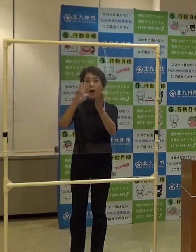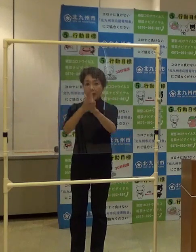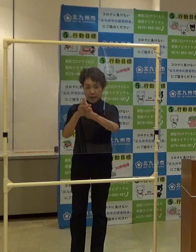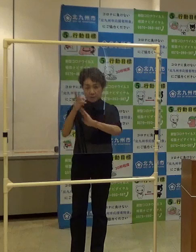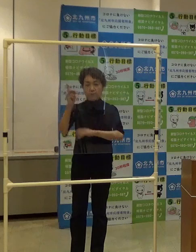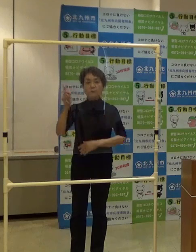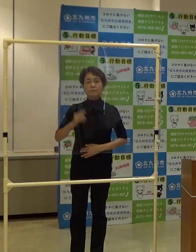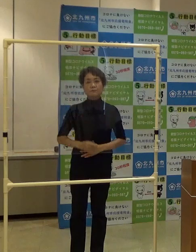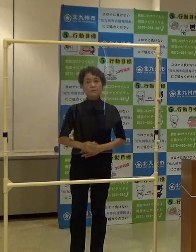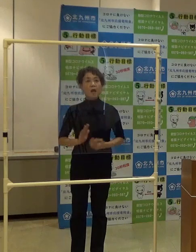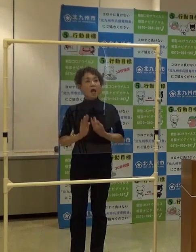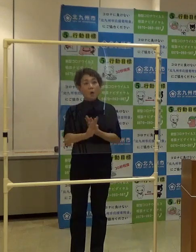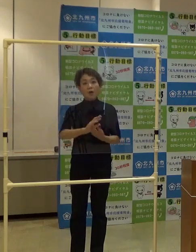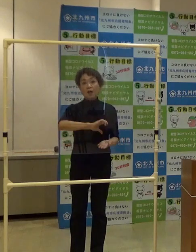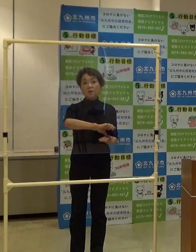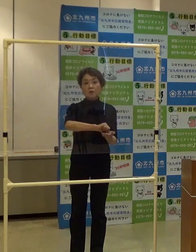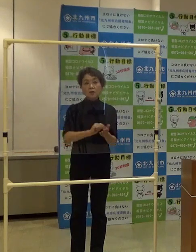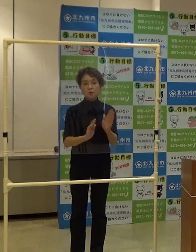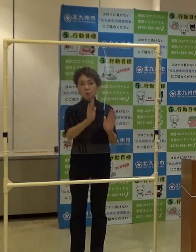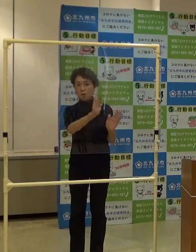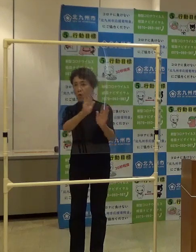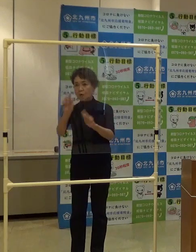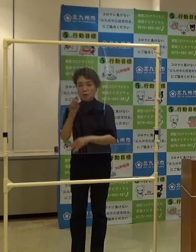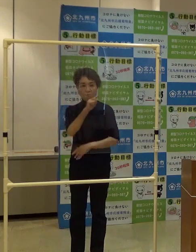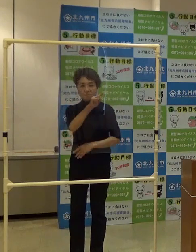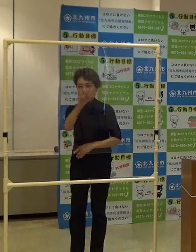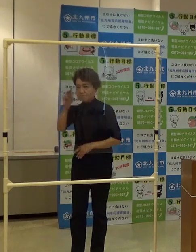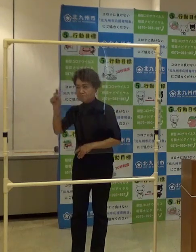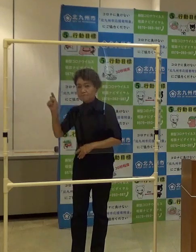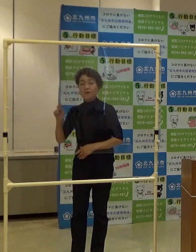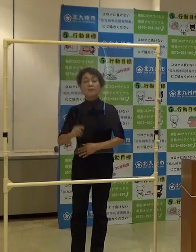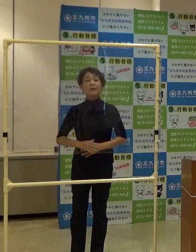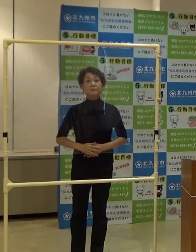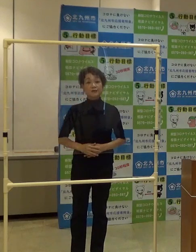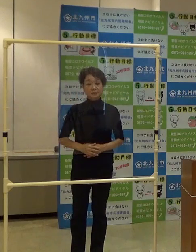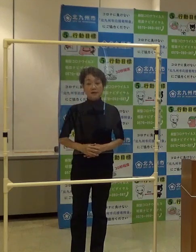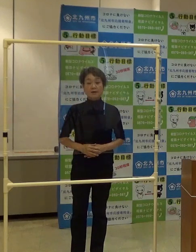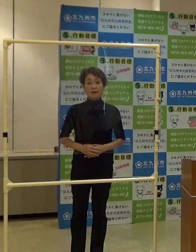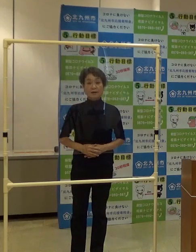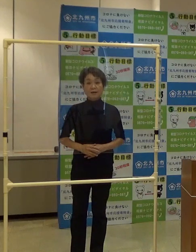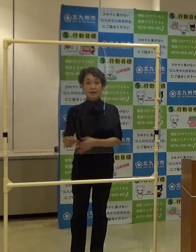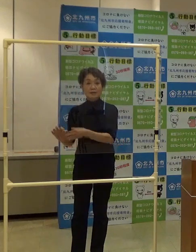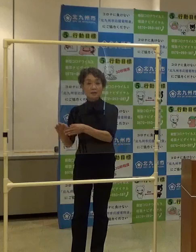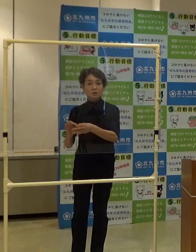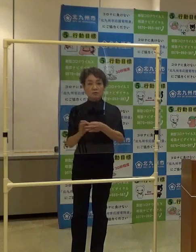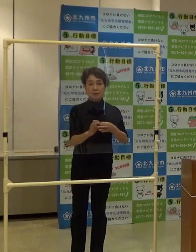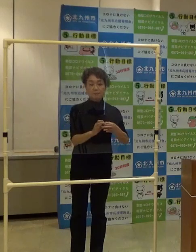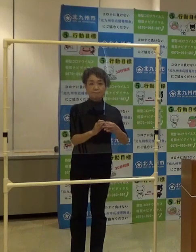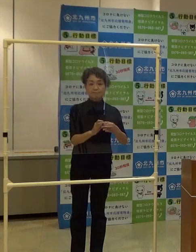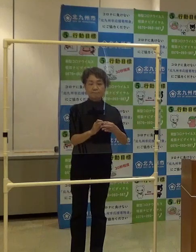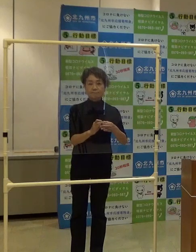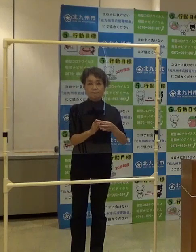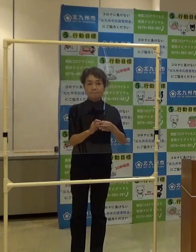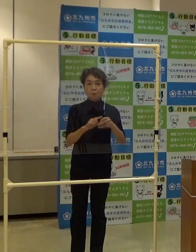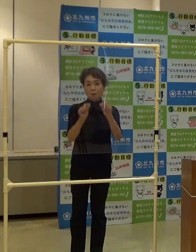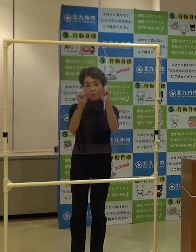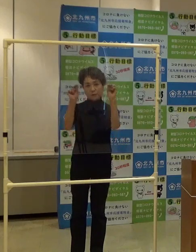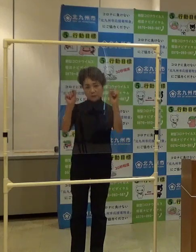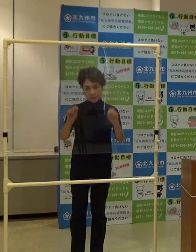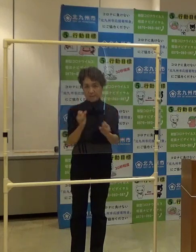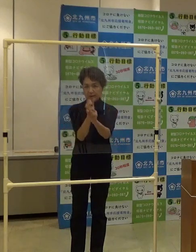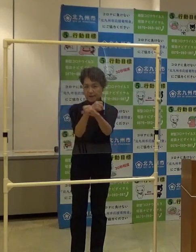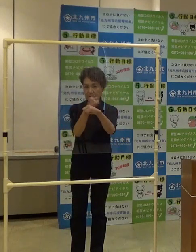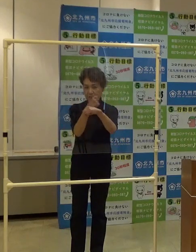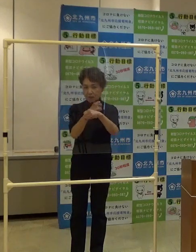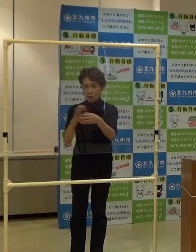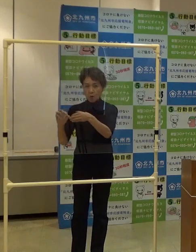め、他の自治体の動向も注視をしてまいりまして、引き続き、これについては研究を